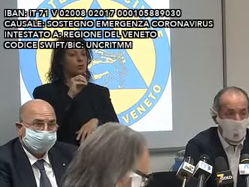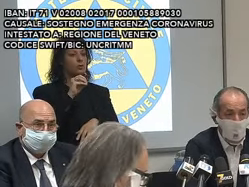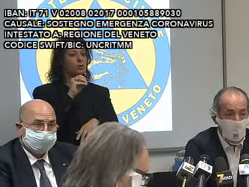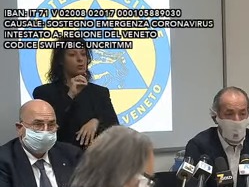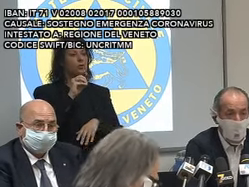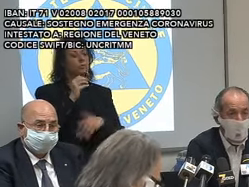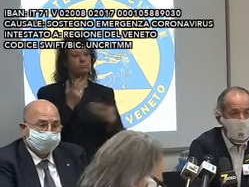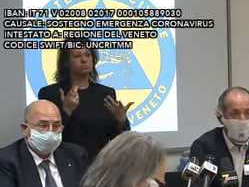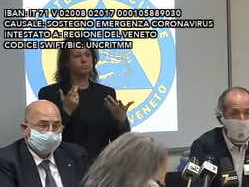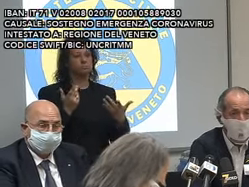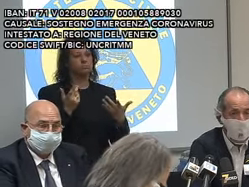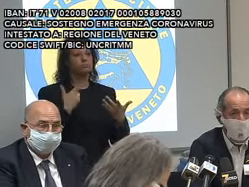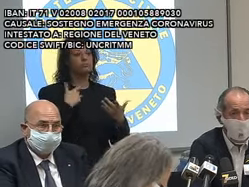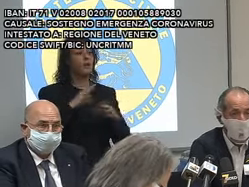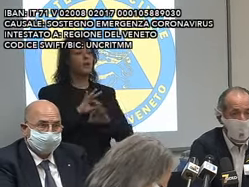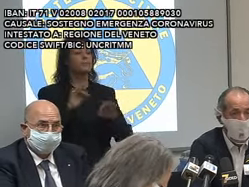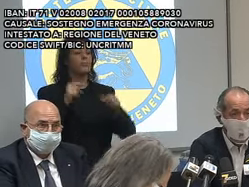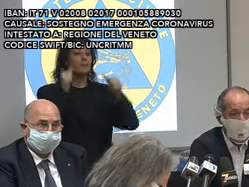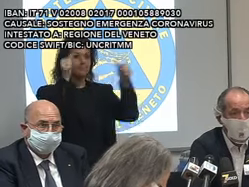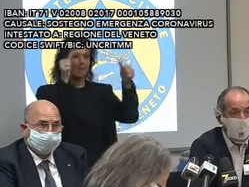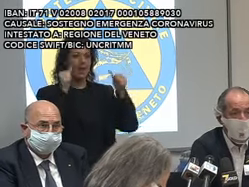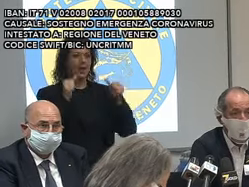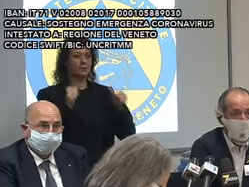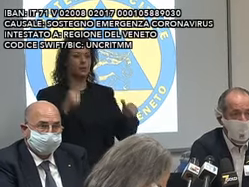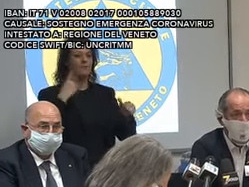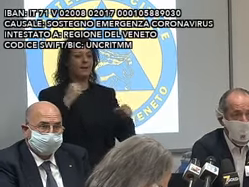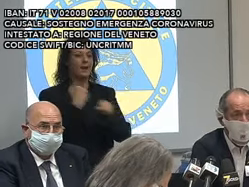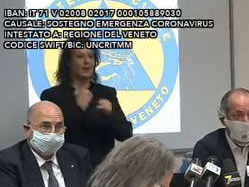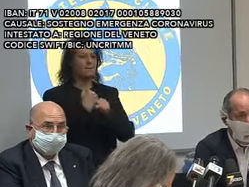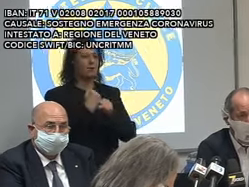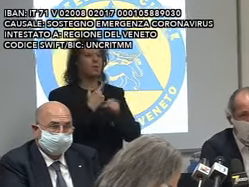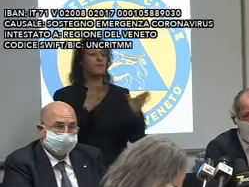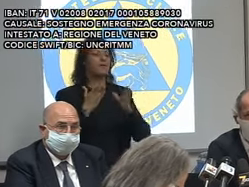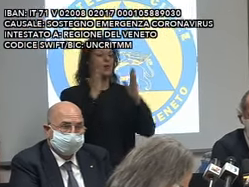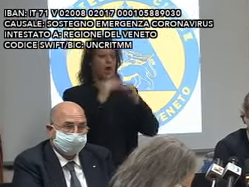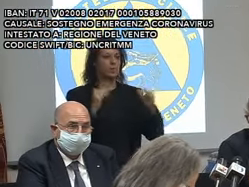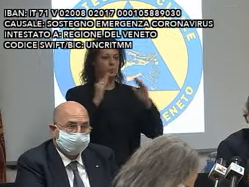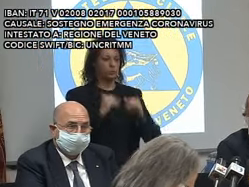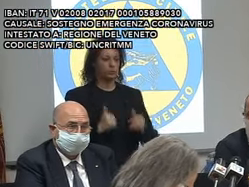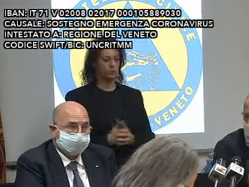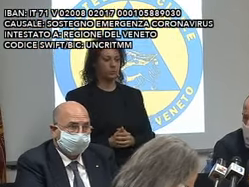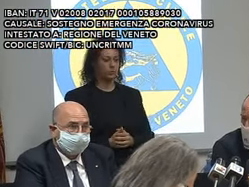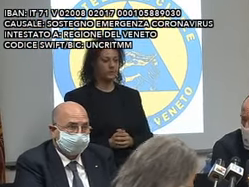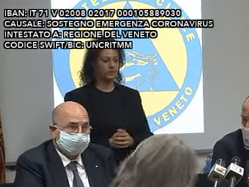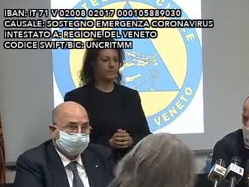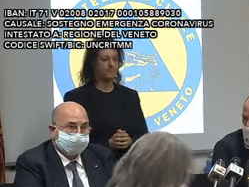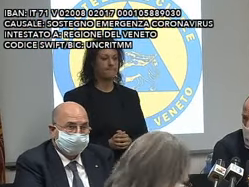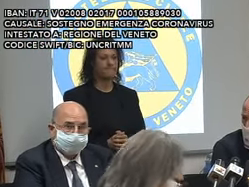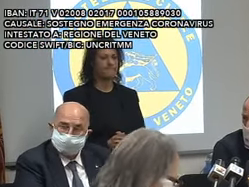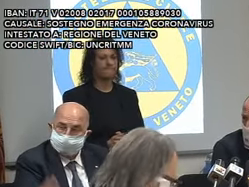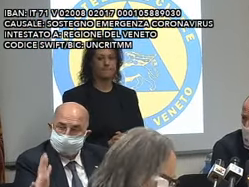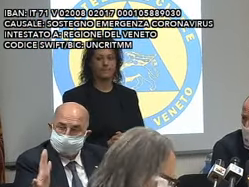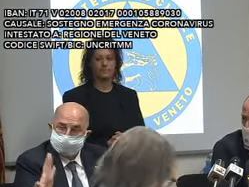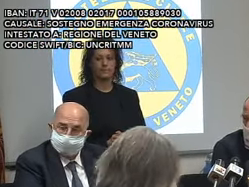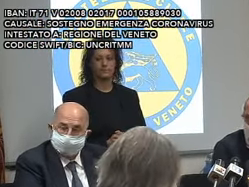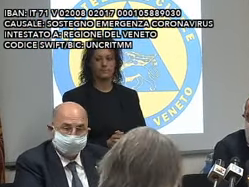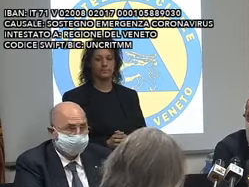Quindi siamo per la pubblicazione del bando lavori alla volta dell'autunno e via. Voglio ricordare che ne abbiamo stanziato, che cifra è? Quanti